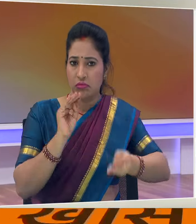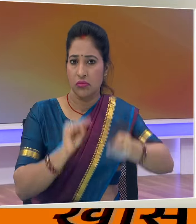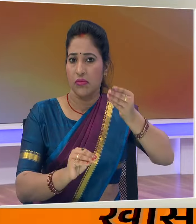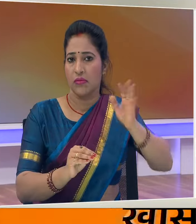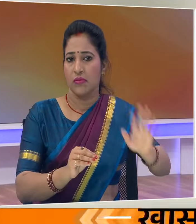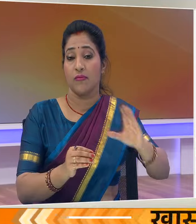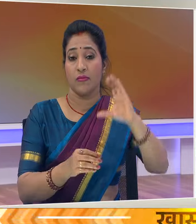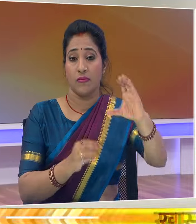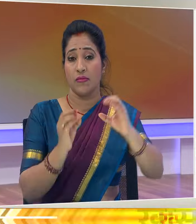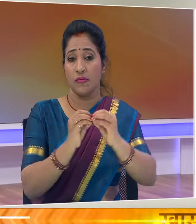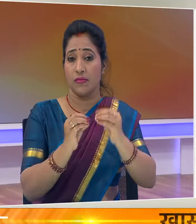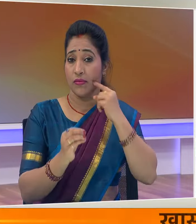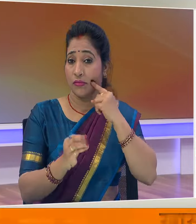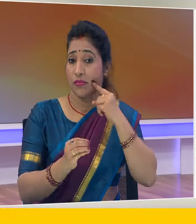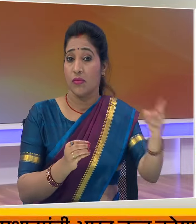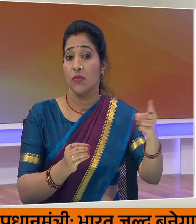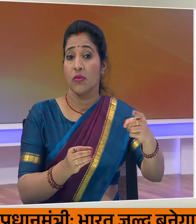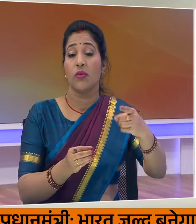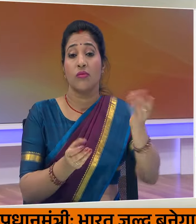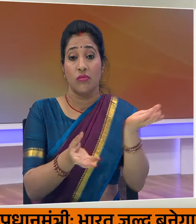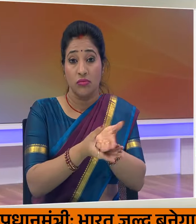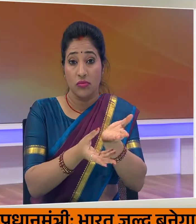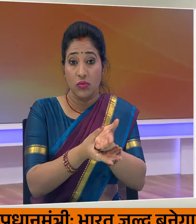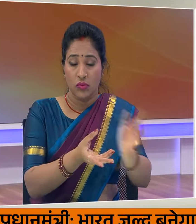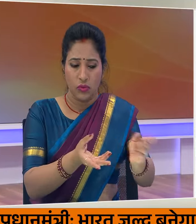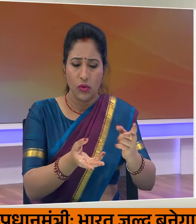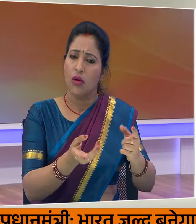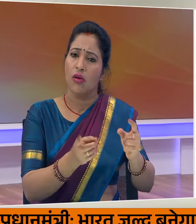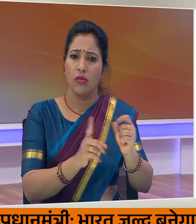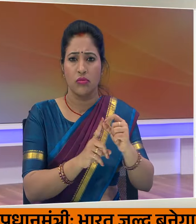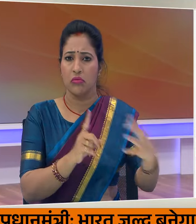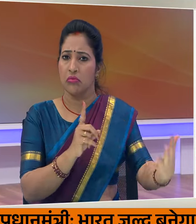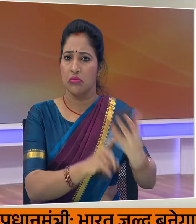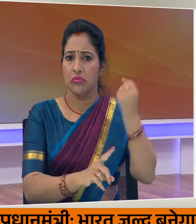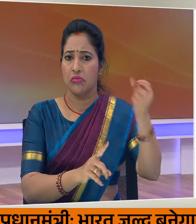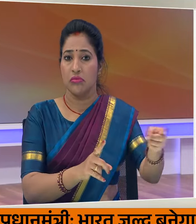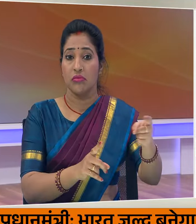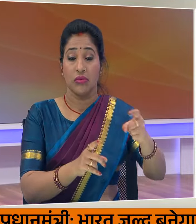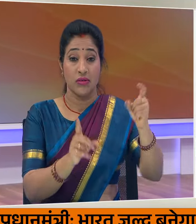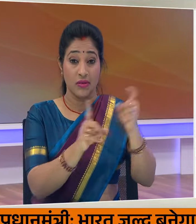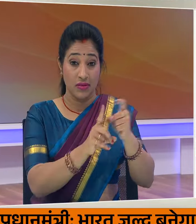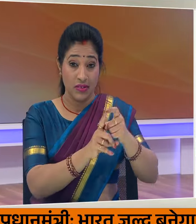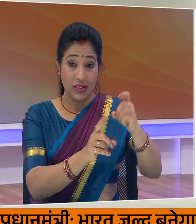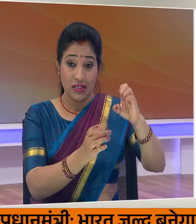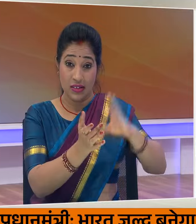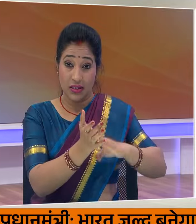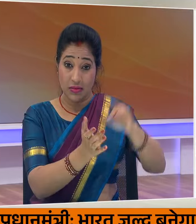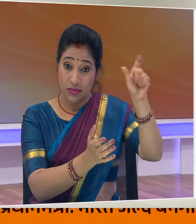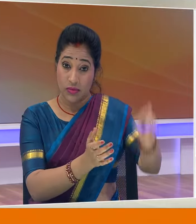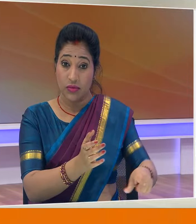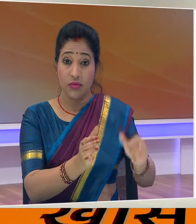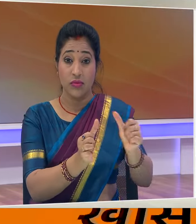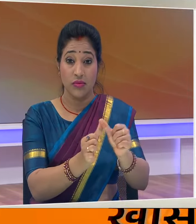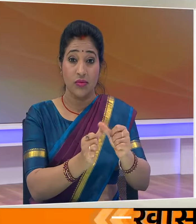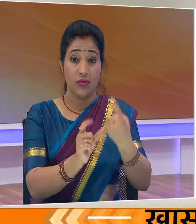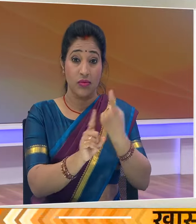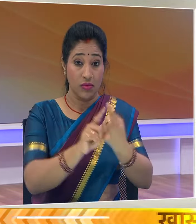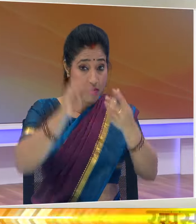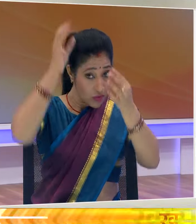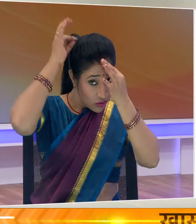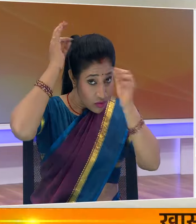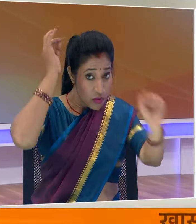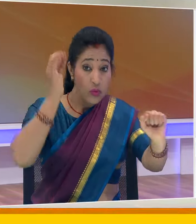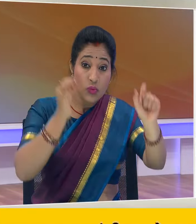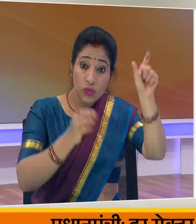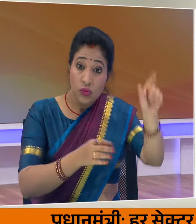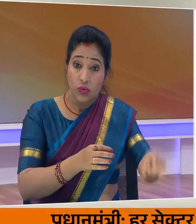आई है। CBI की चार्जशीट से साबित हो गया है कि दिल्ली के मुख्यमंत्री अरविंद केजरीवाल ही शराब